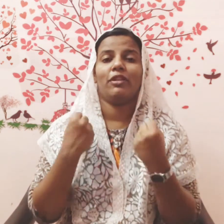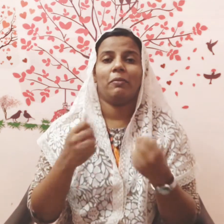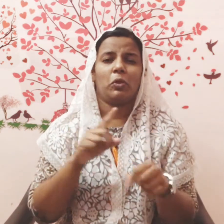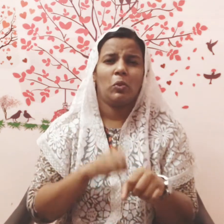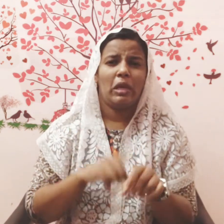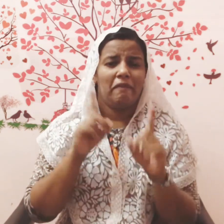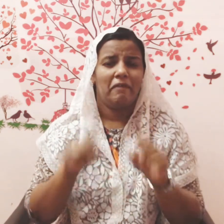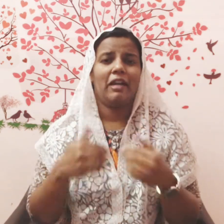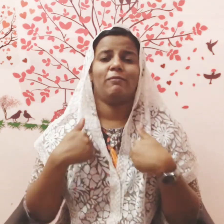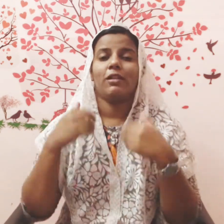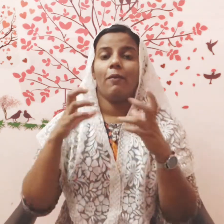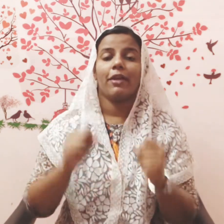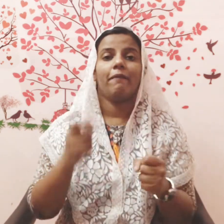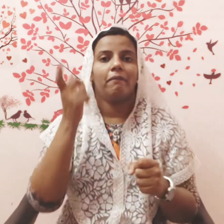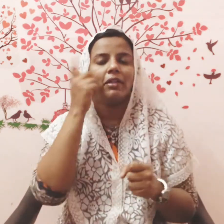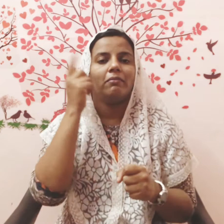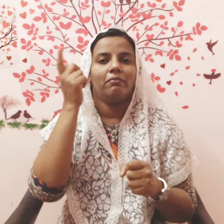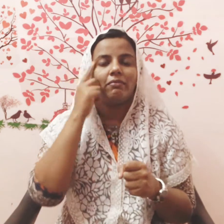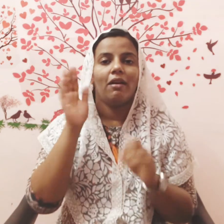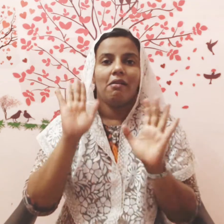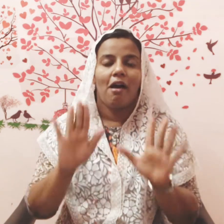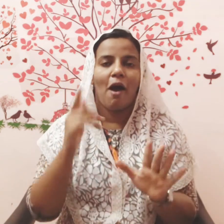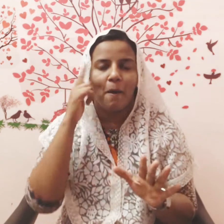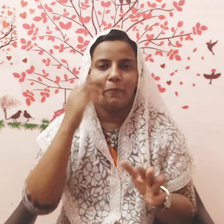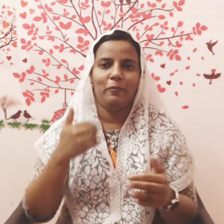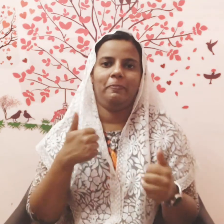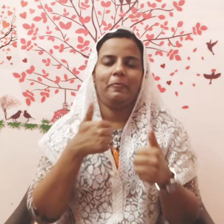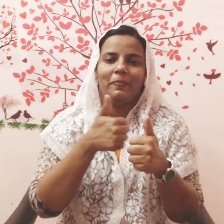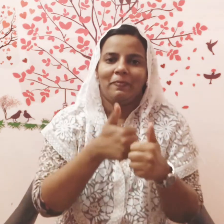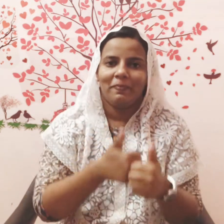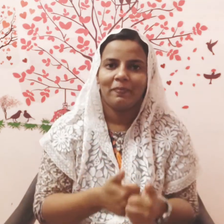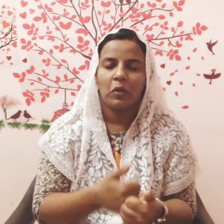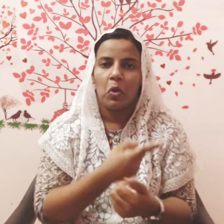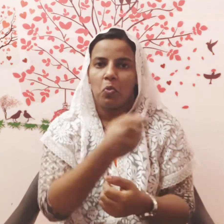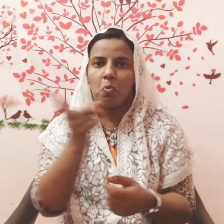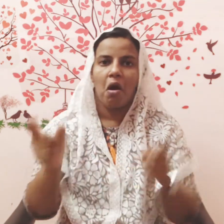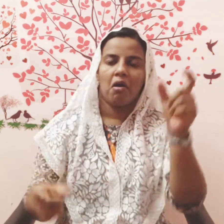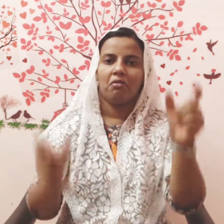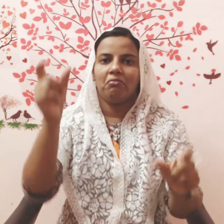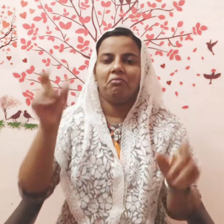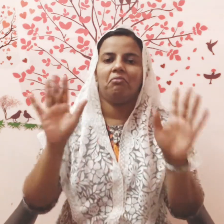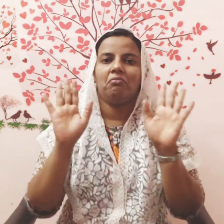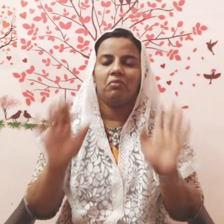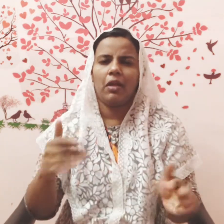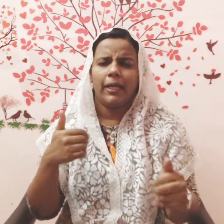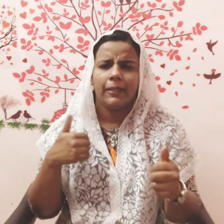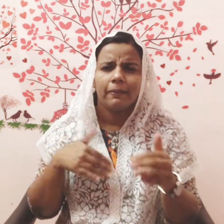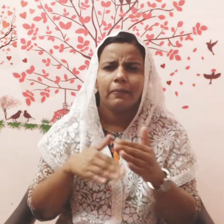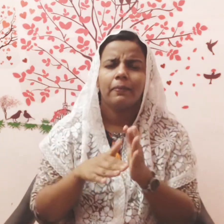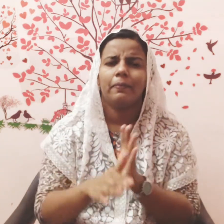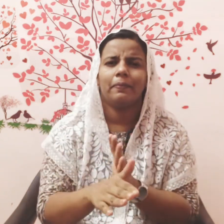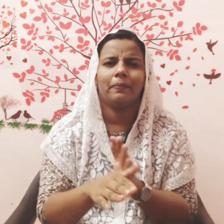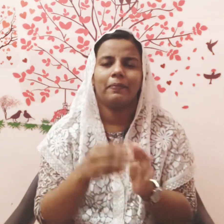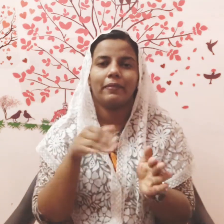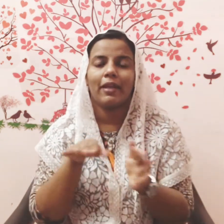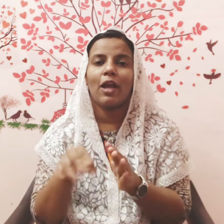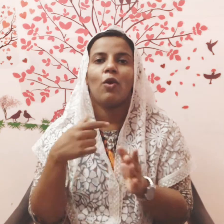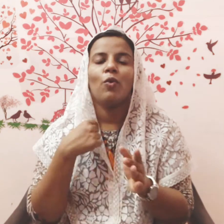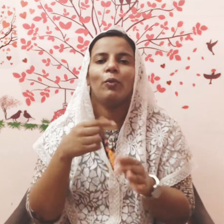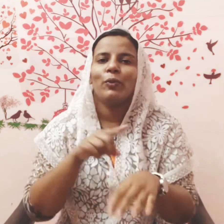എങ്ങനെയും വസ്ത്രത്തിൻ്റെ തുമ്പിലൊന്ന് തുടരണം, സൗഖ്യമാകണം. പ്രിയപ്പെട്ടവരെ, ആ പോക്ക് അവൾ ചെന്ന് പുരുഷാരത്തിൽ കൂടി പുറകിൽ വന്ന്